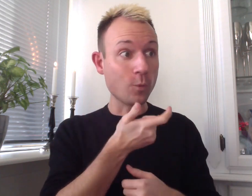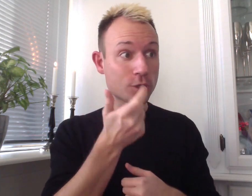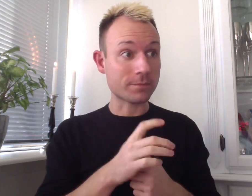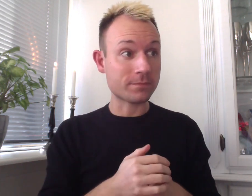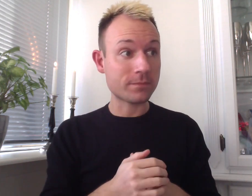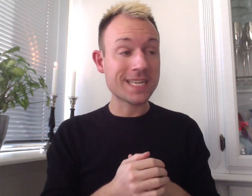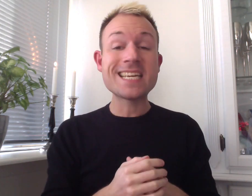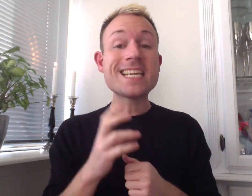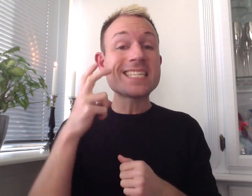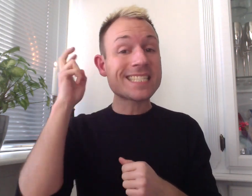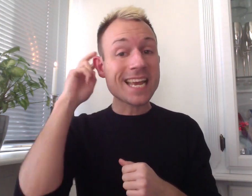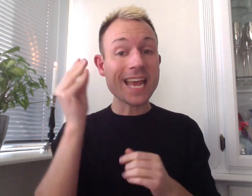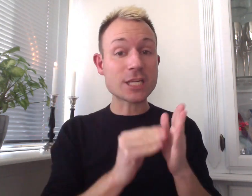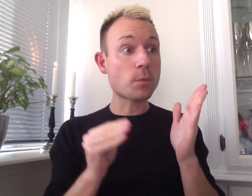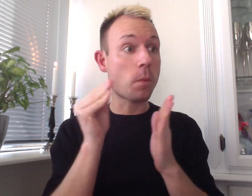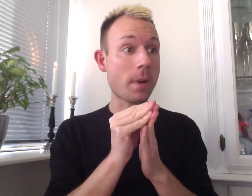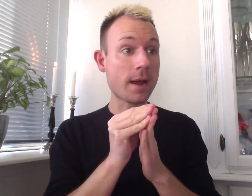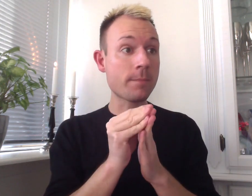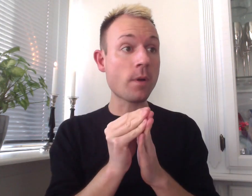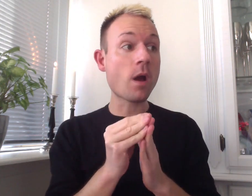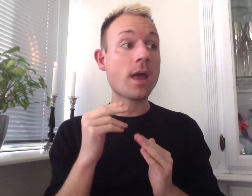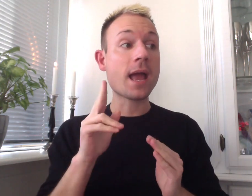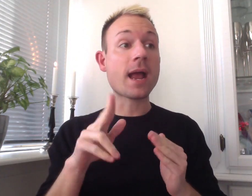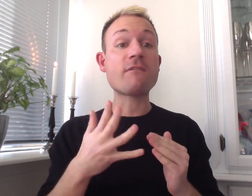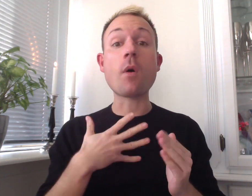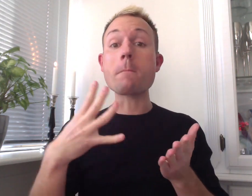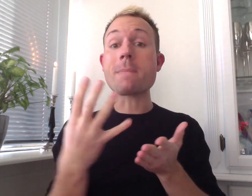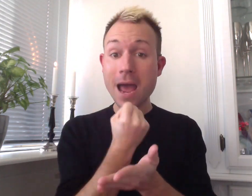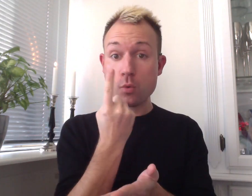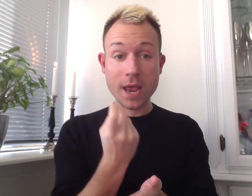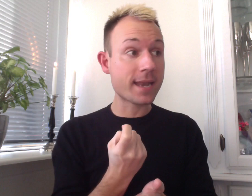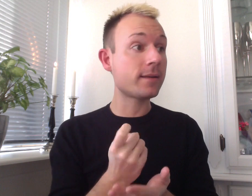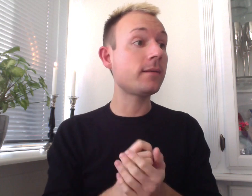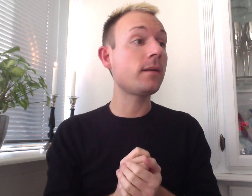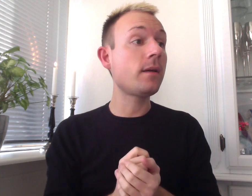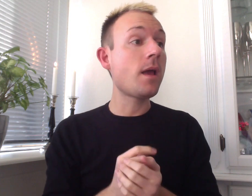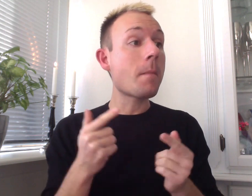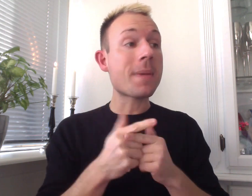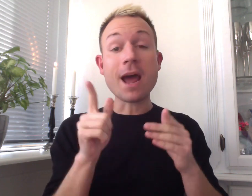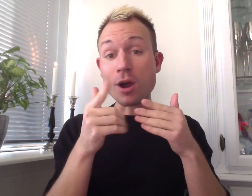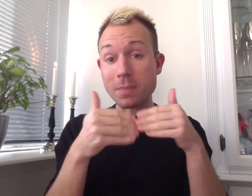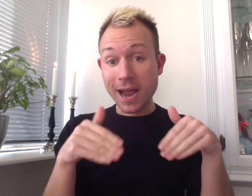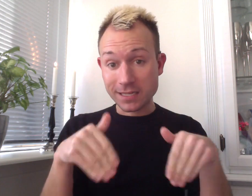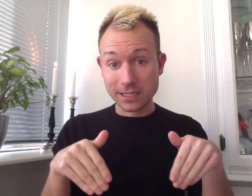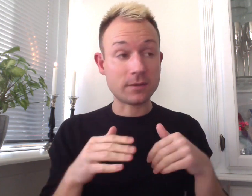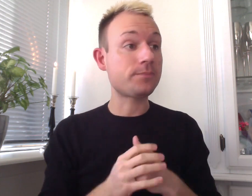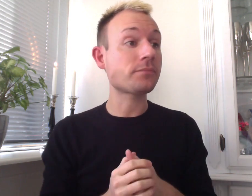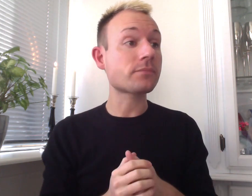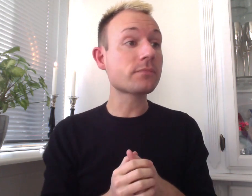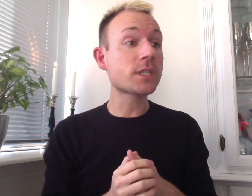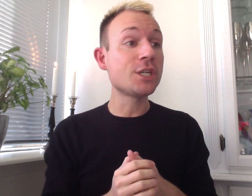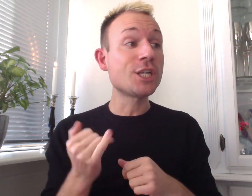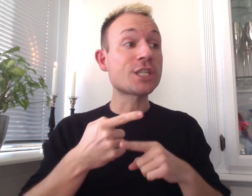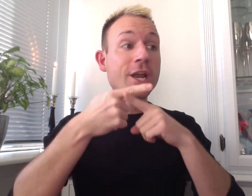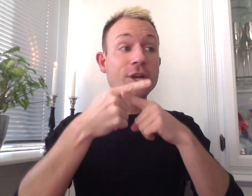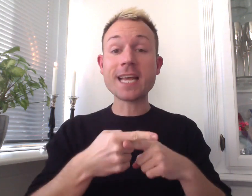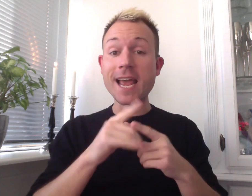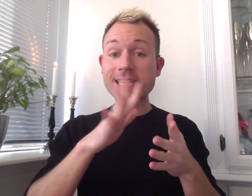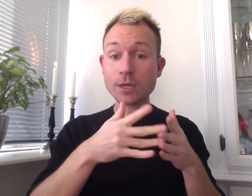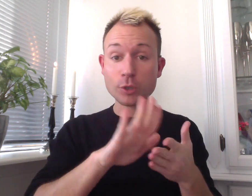bruser. CI er et supplement, og jeg kan få meget ud af det, men der er også begrænsninger. Så jeg er nødt til at have et